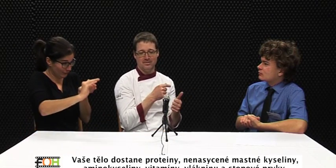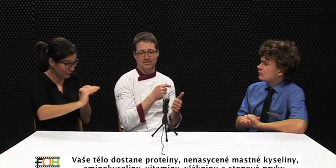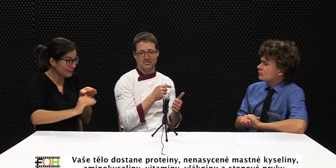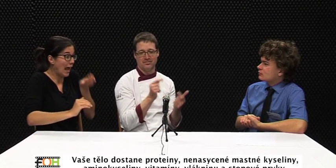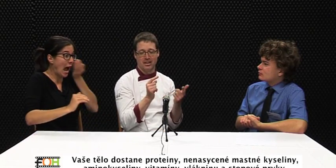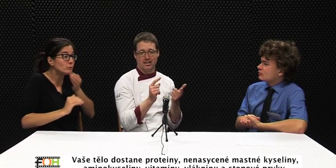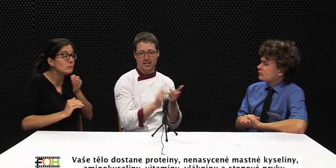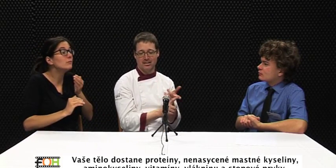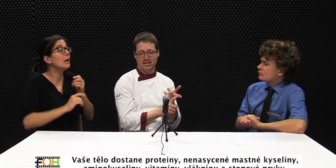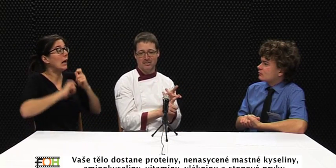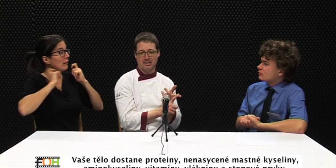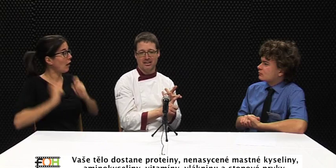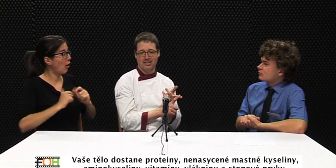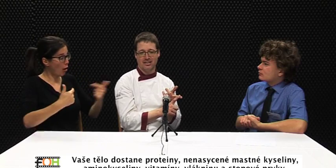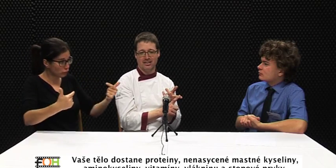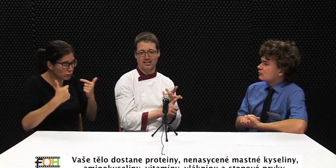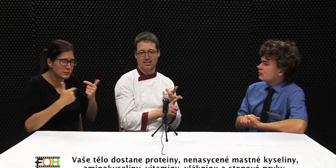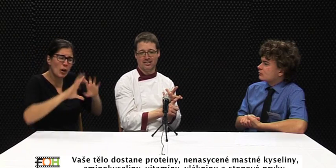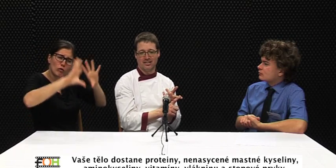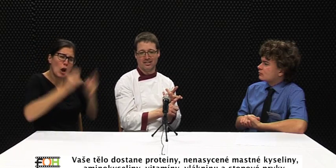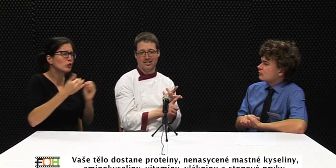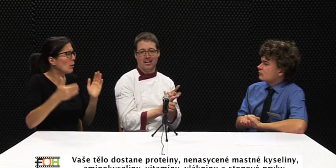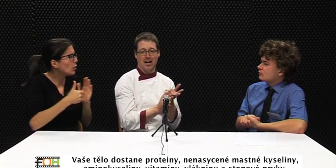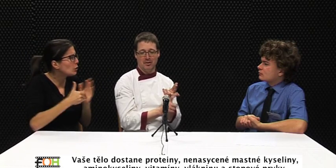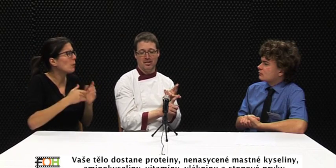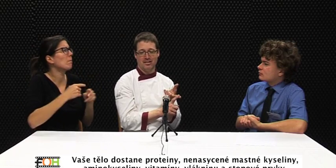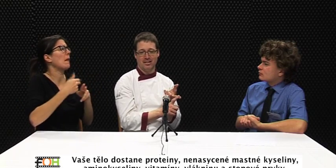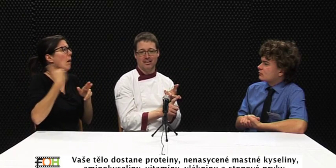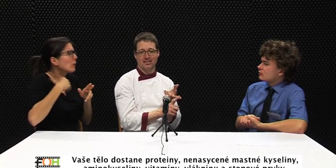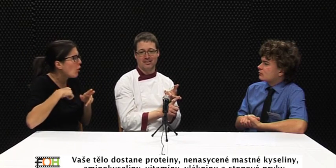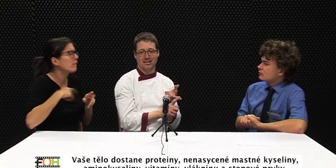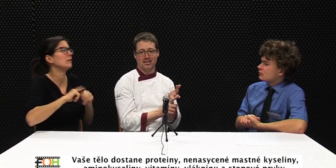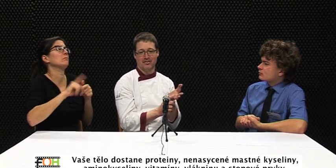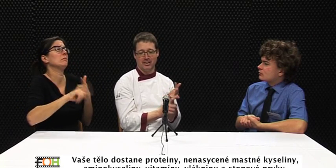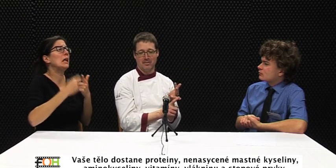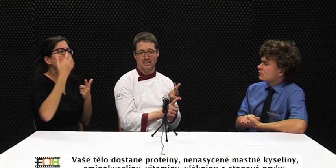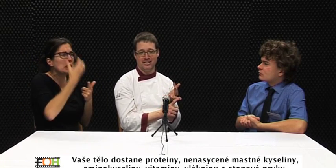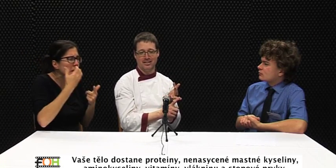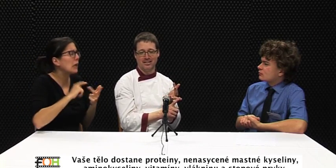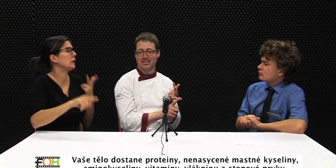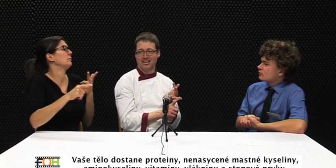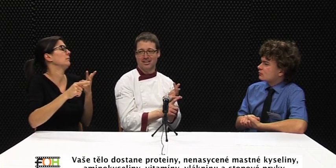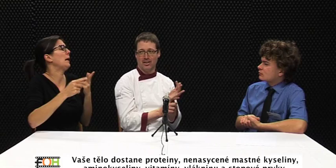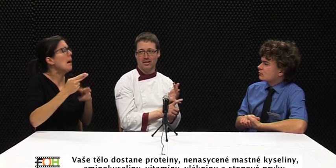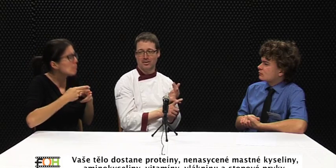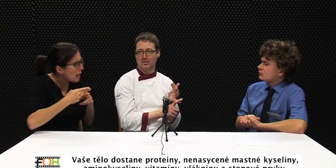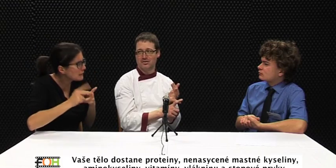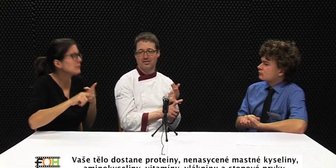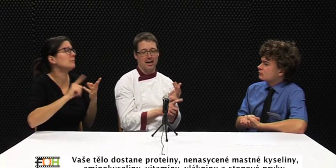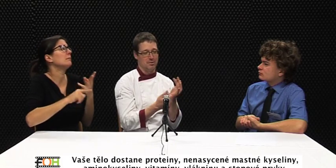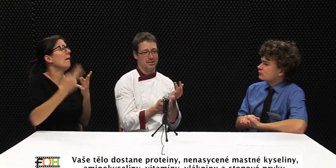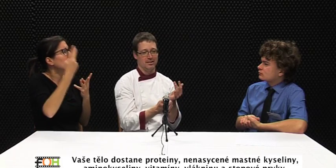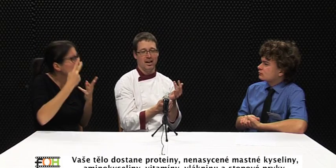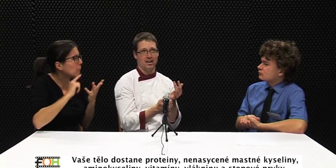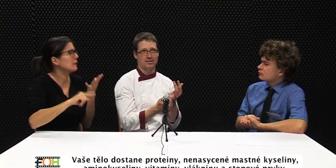proteiny, nenasycené mastné kyseliny, aminokyseliny, vitamíny, vlákninu